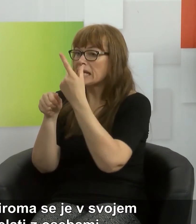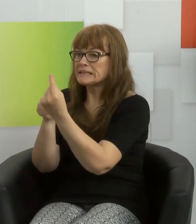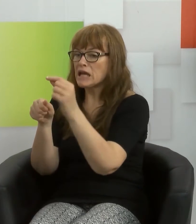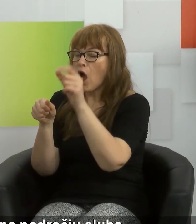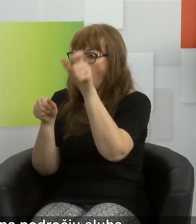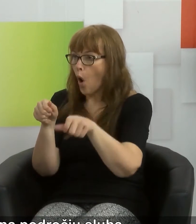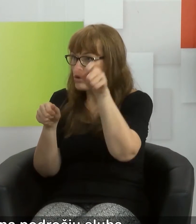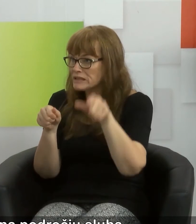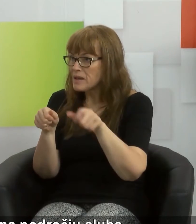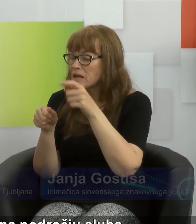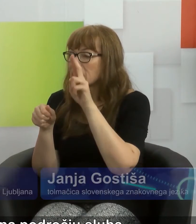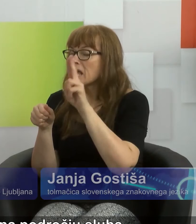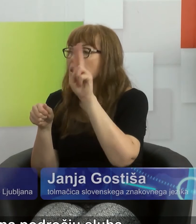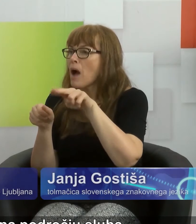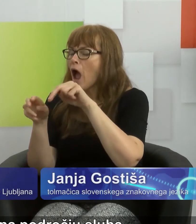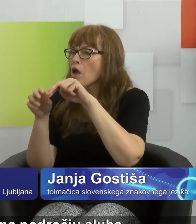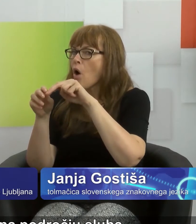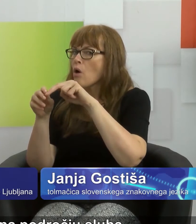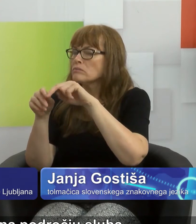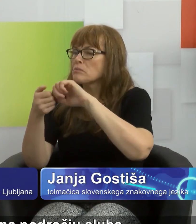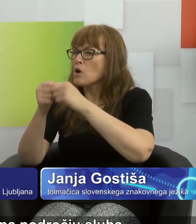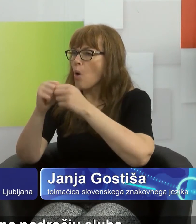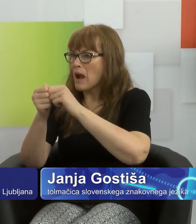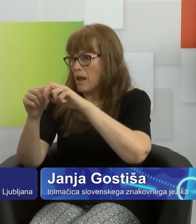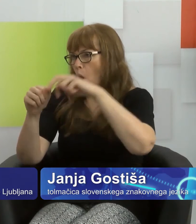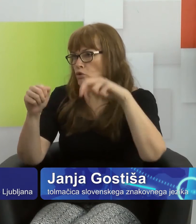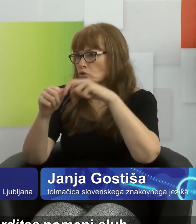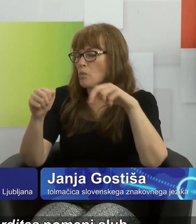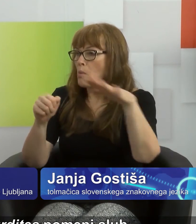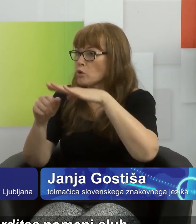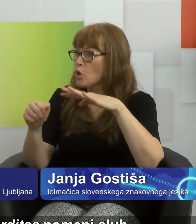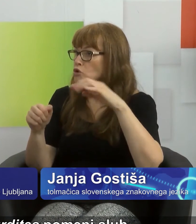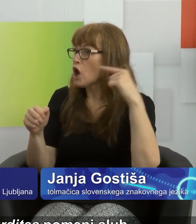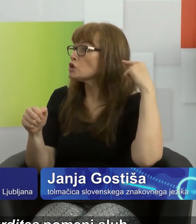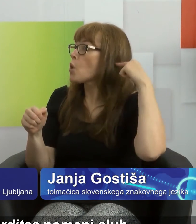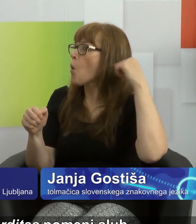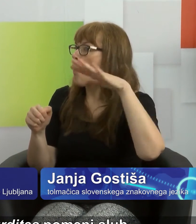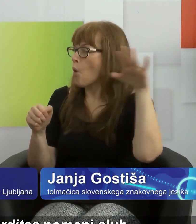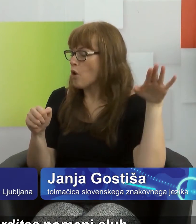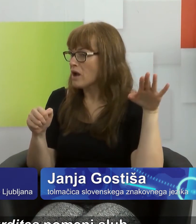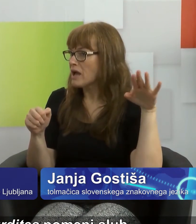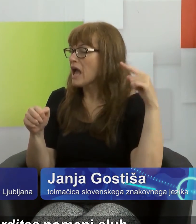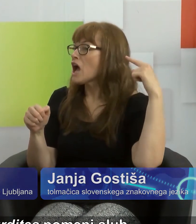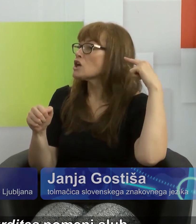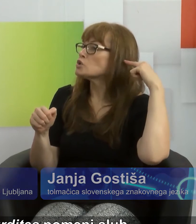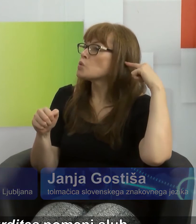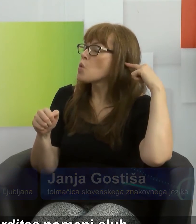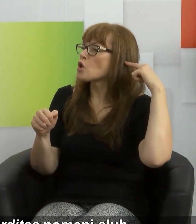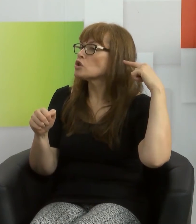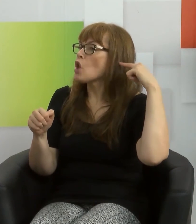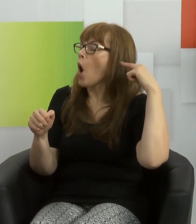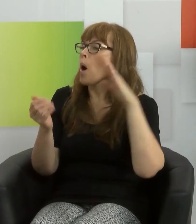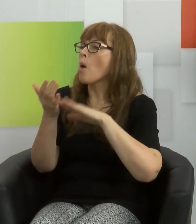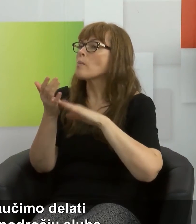osebami, ki imajo odstopanja na področju sluha. Se pravi, surdo ali surditis pomeni